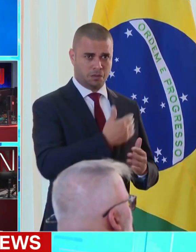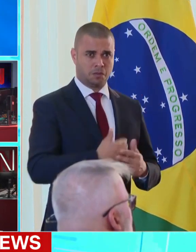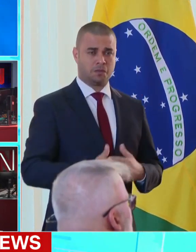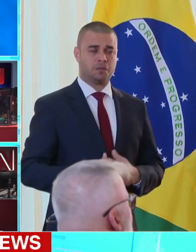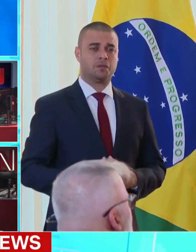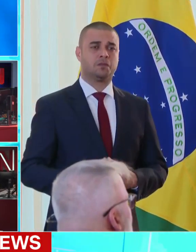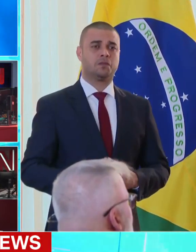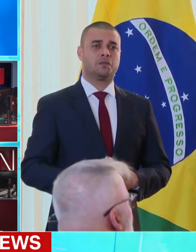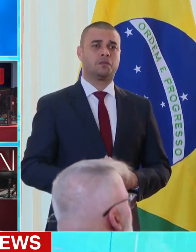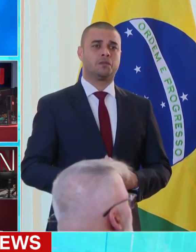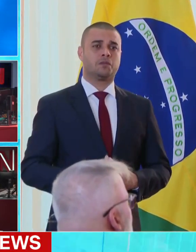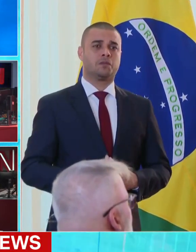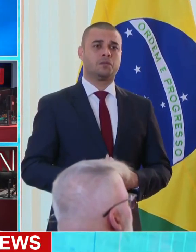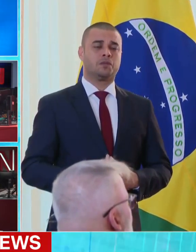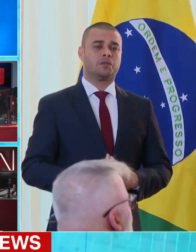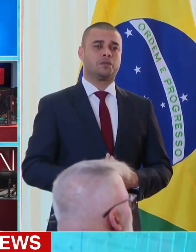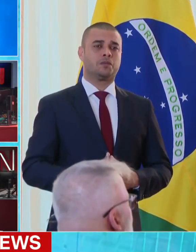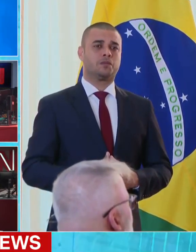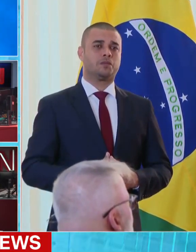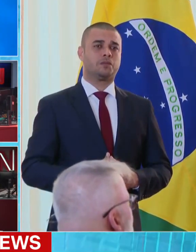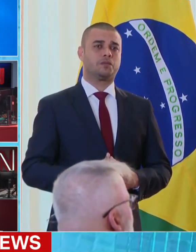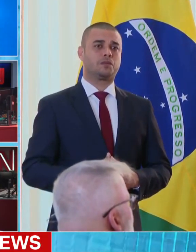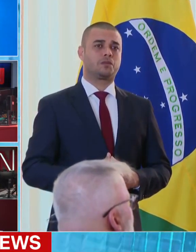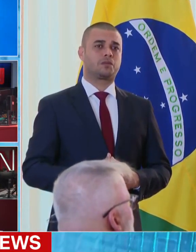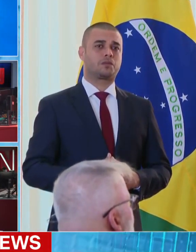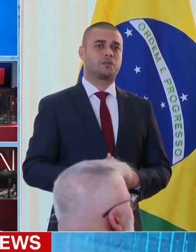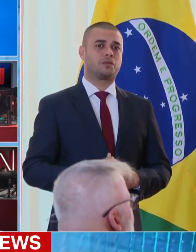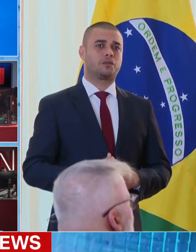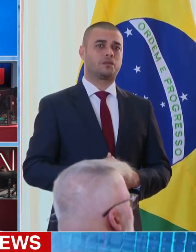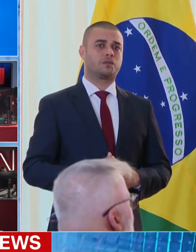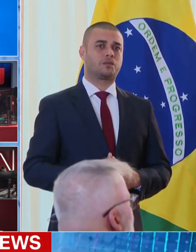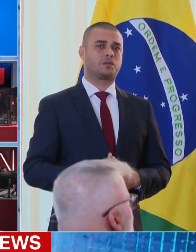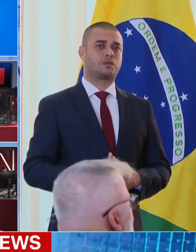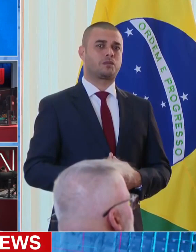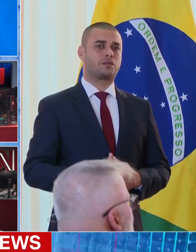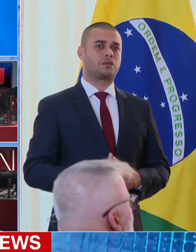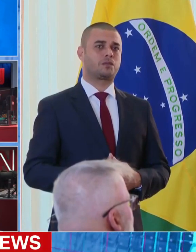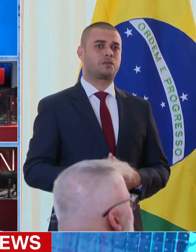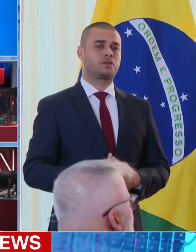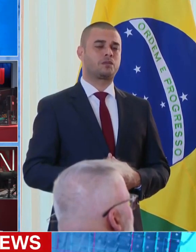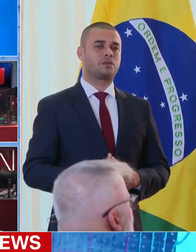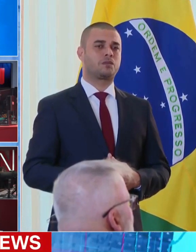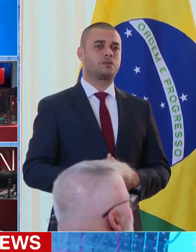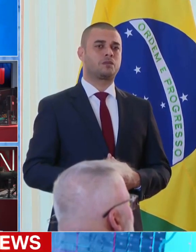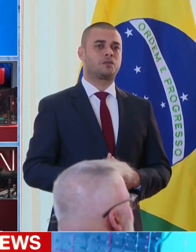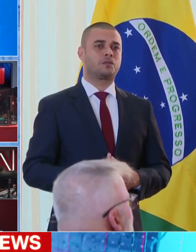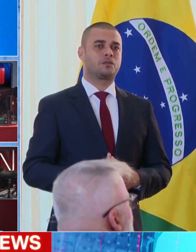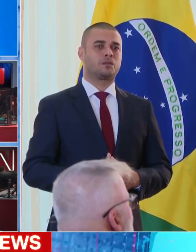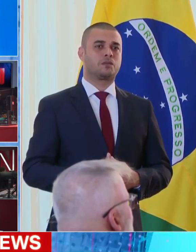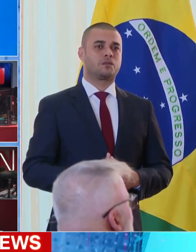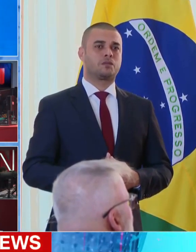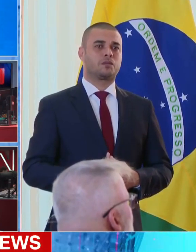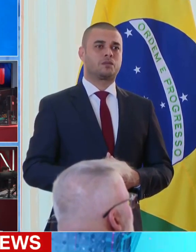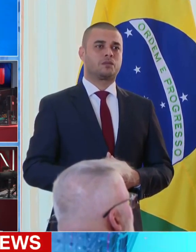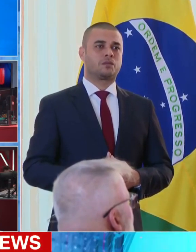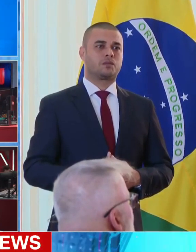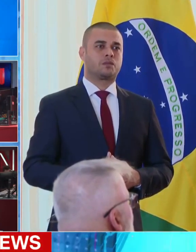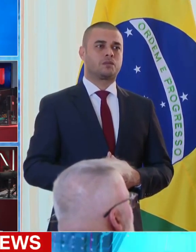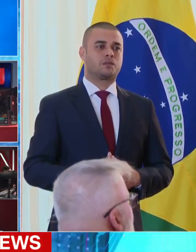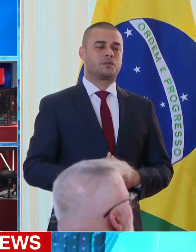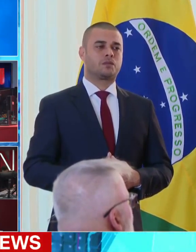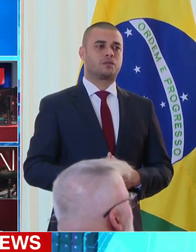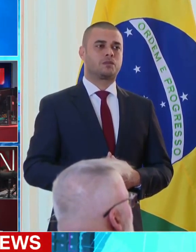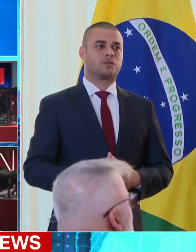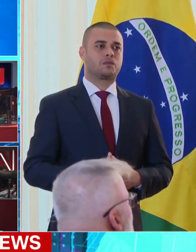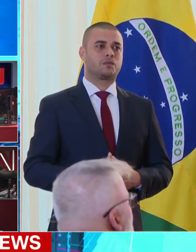que atua na justiça eleitoral por desinformação contra o presidente da república eu considero um Marco e